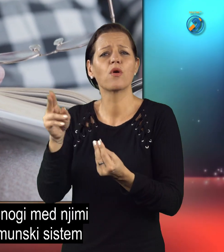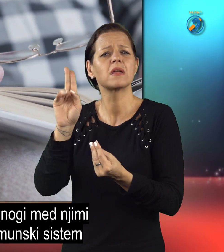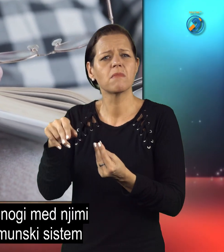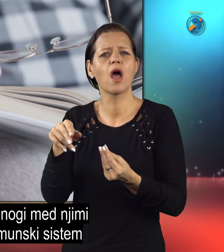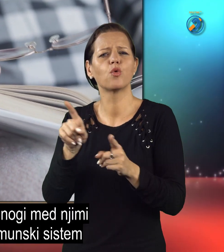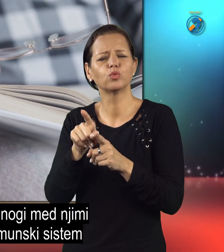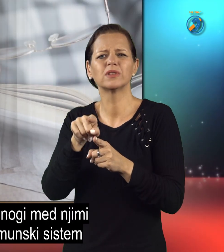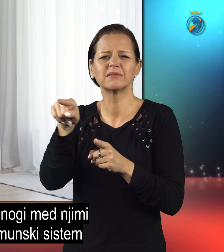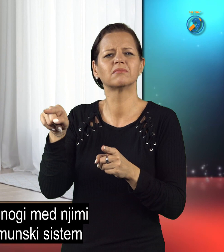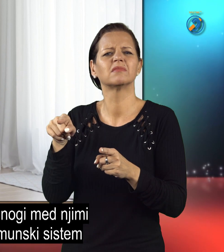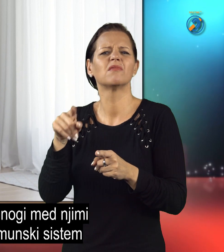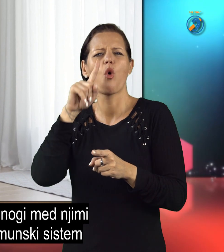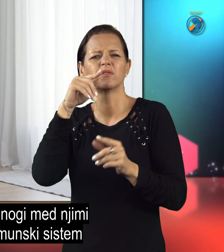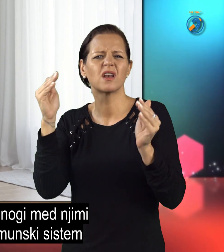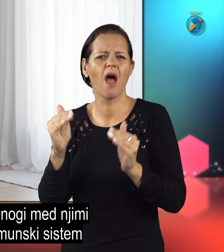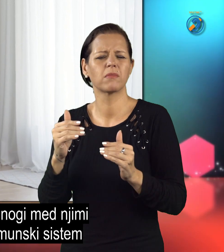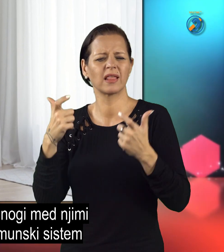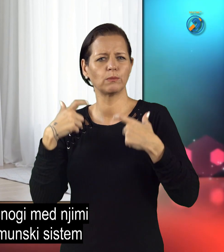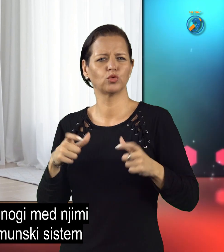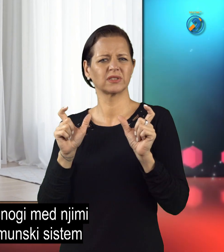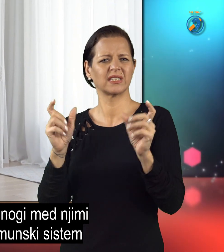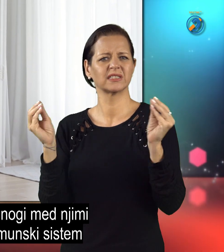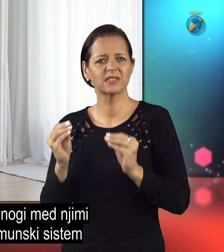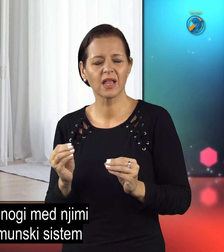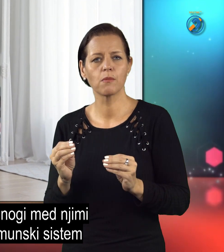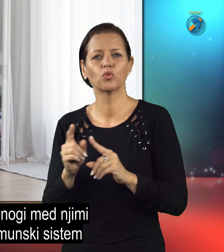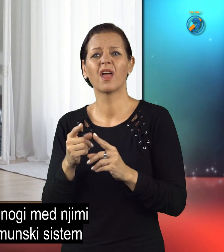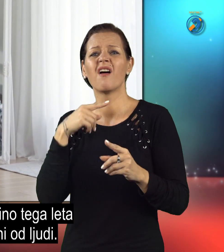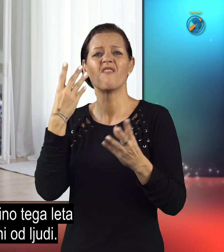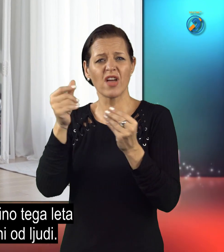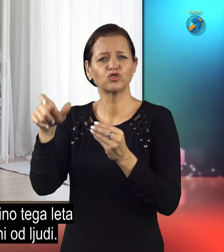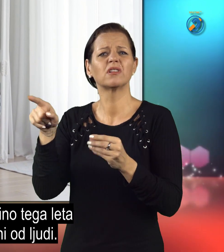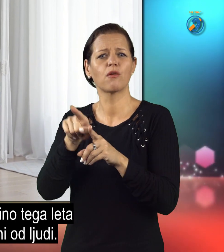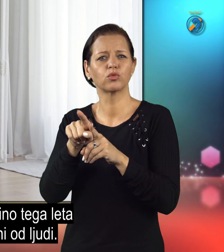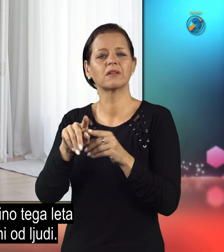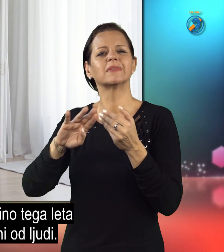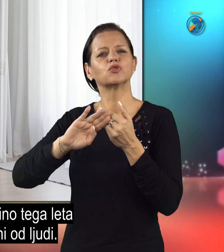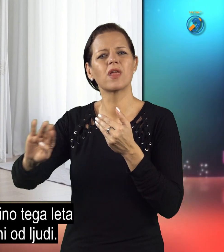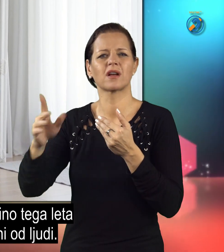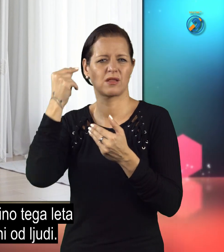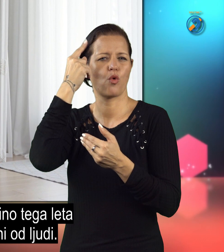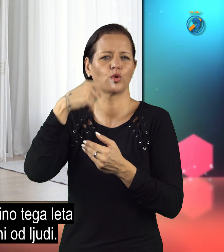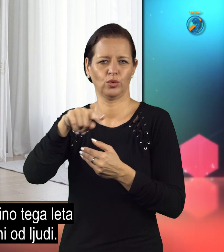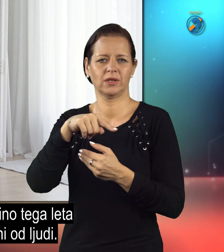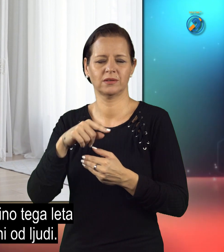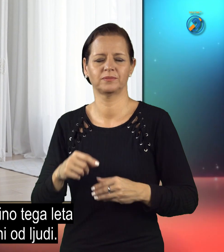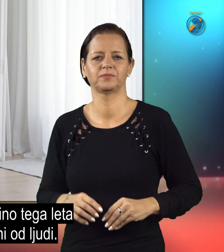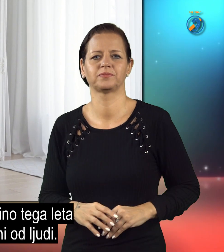Saj imajo mnogi med njimi oslabljen imunski sistem in so večino tega leta izolirani od ljudi.